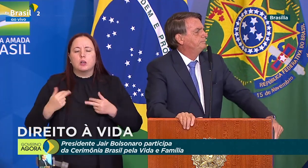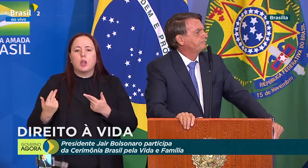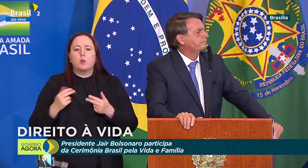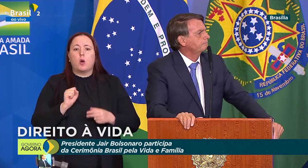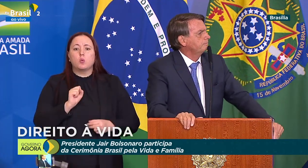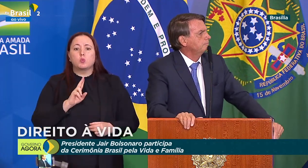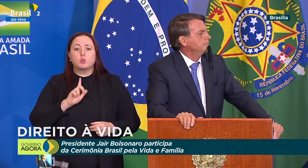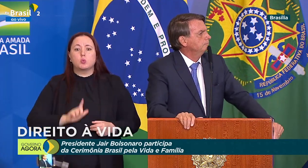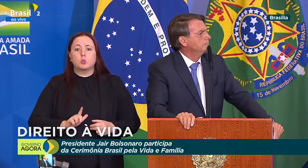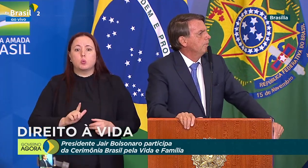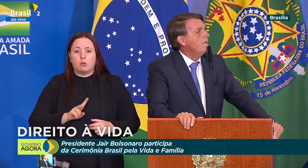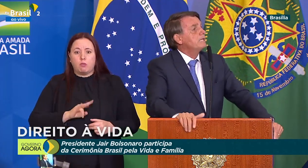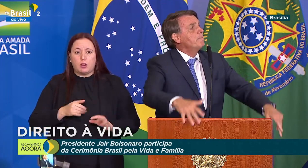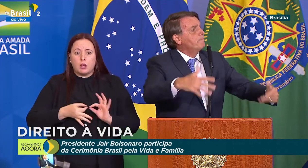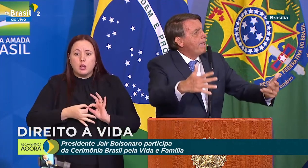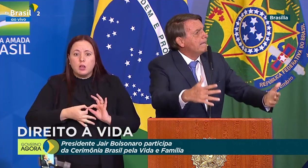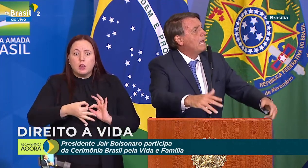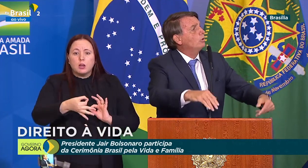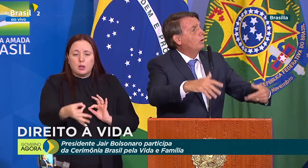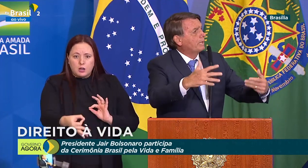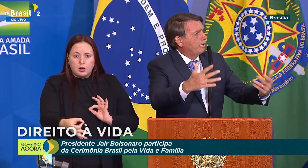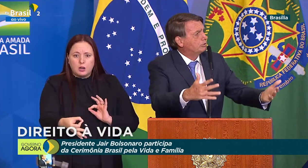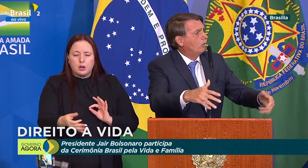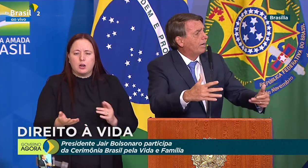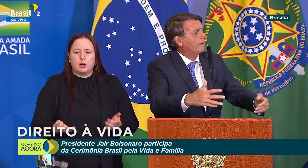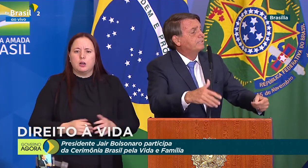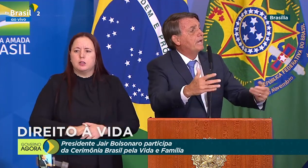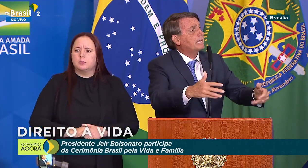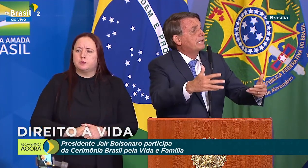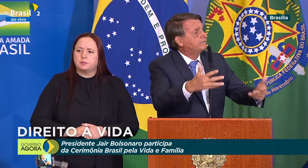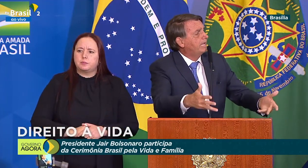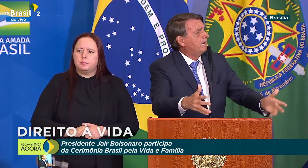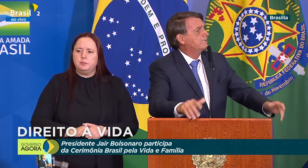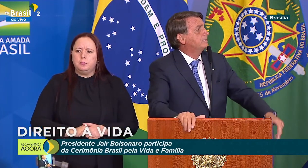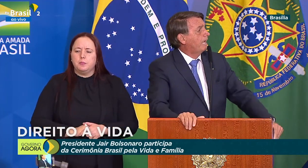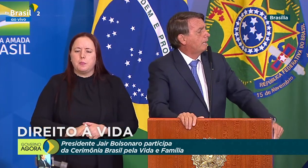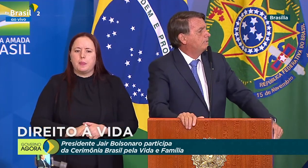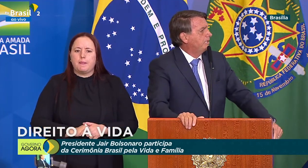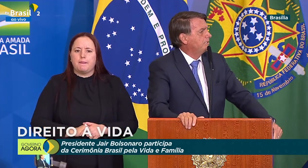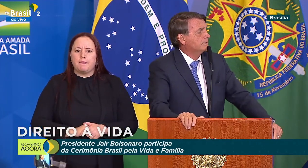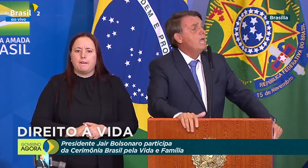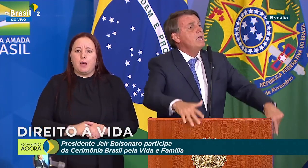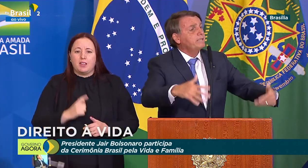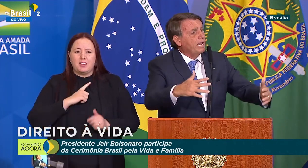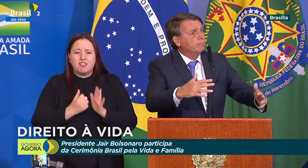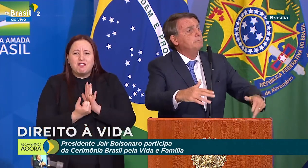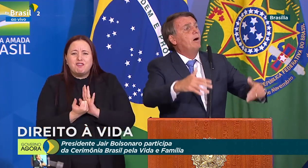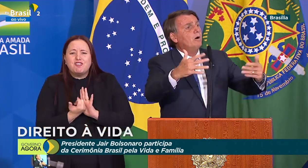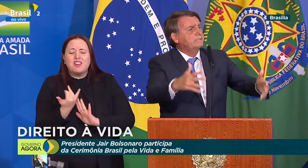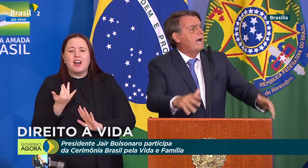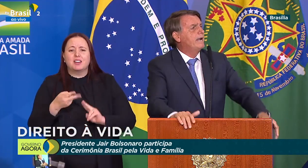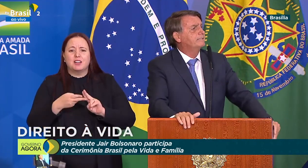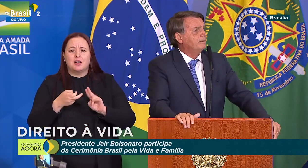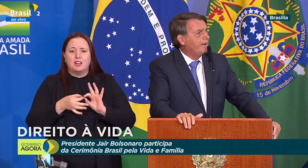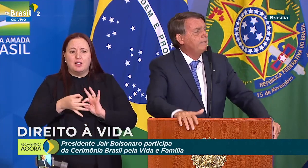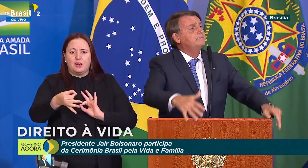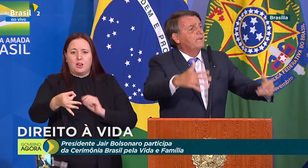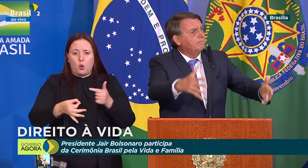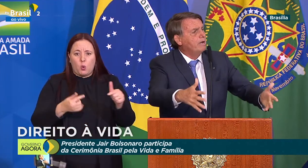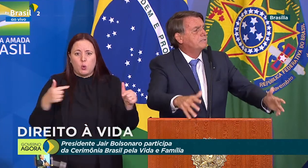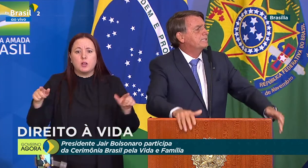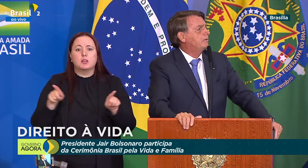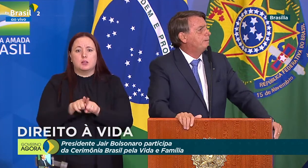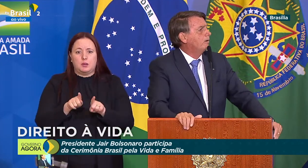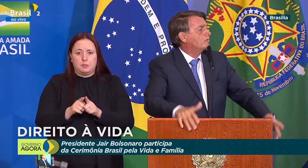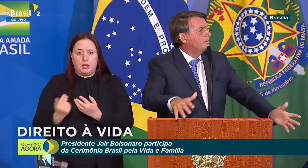mãe tá vejam Sul o que pela localização geográfica dessas centenas de terras indígenas teremos uma outra área